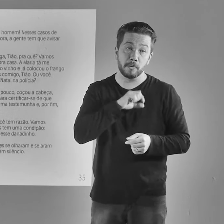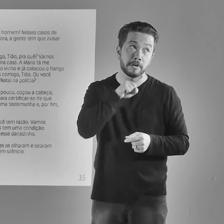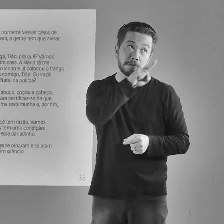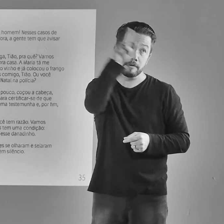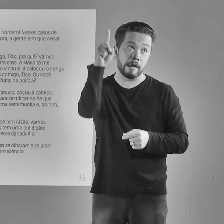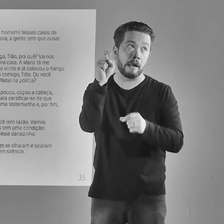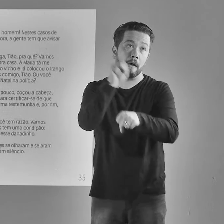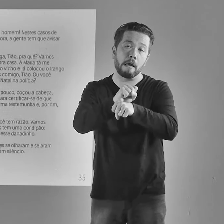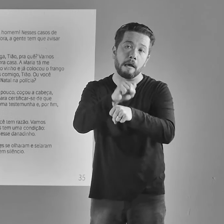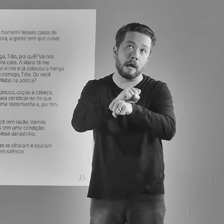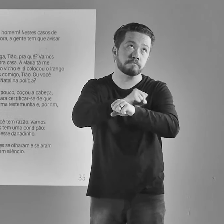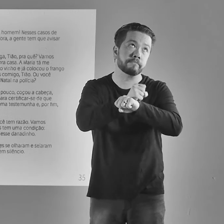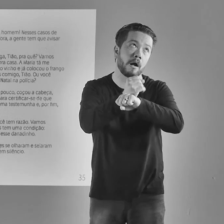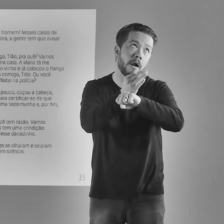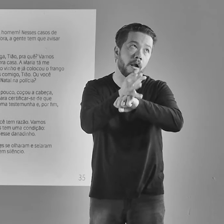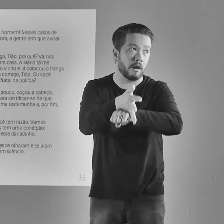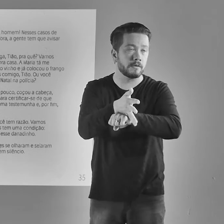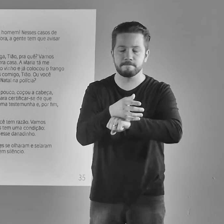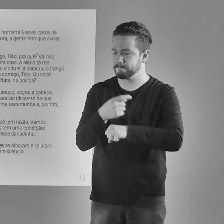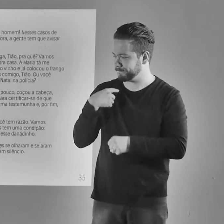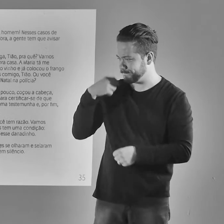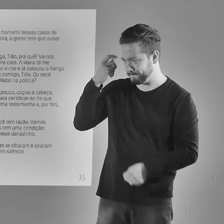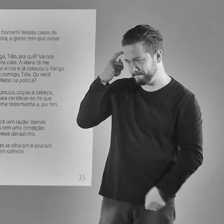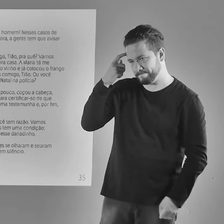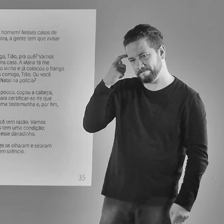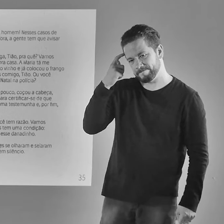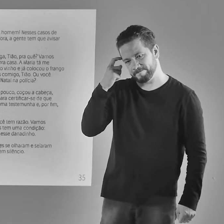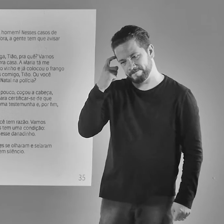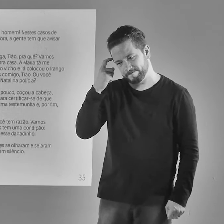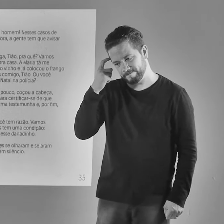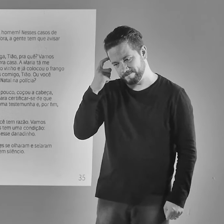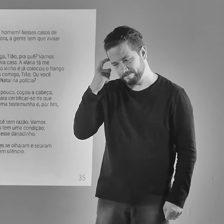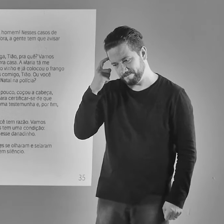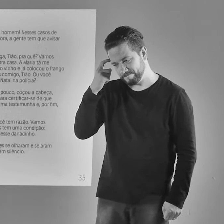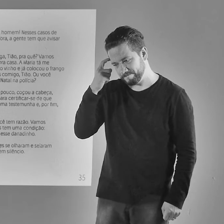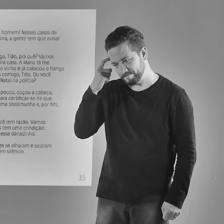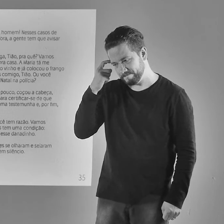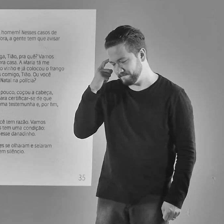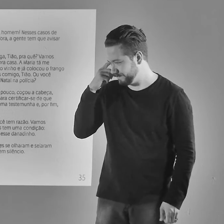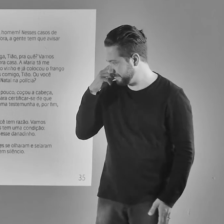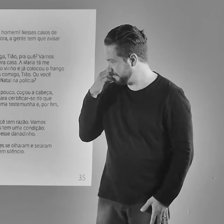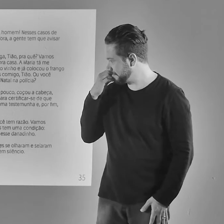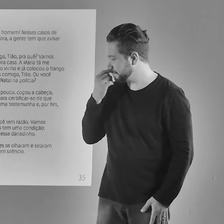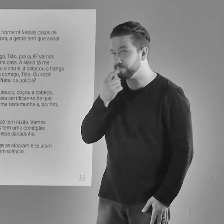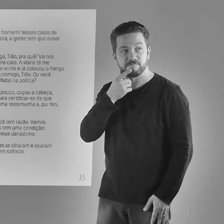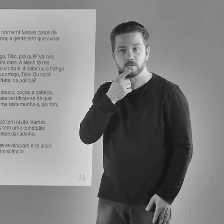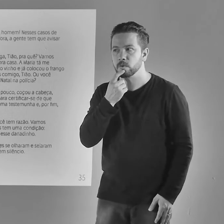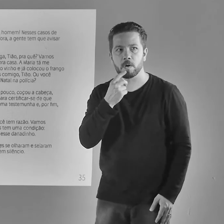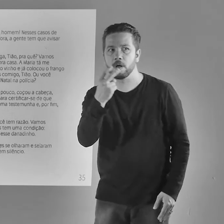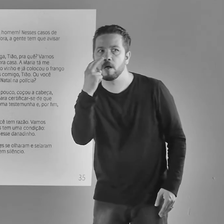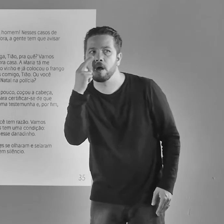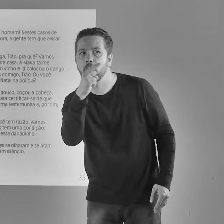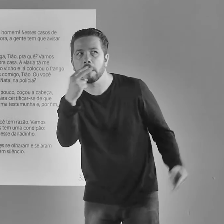no hospital? O Tião pensou um pouco, coçou a cabeça, olhou para os lados